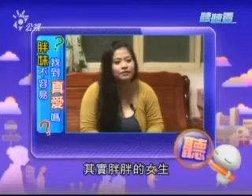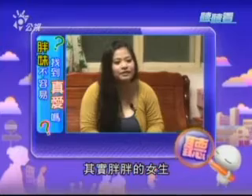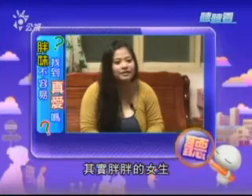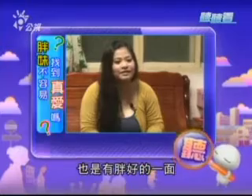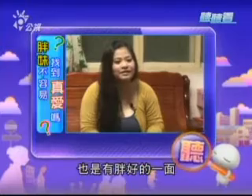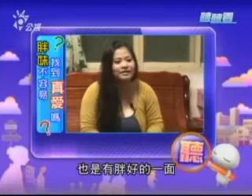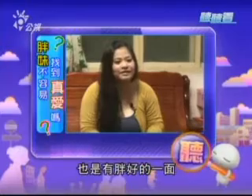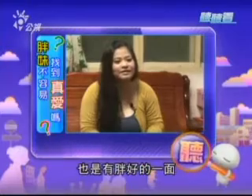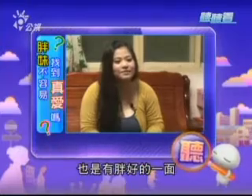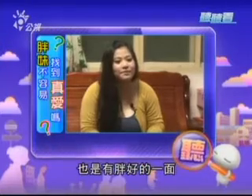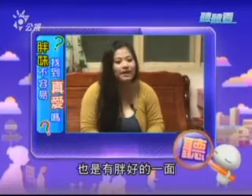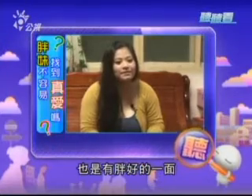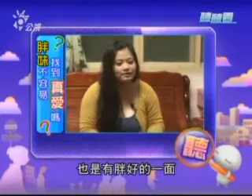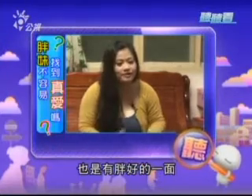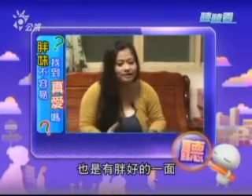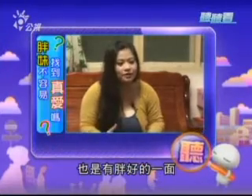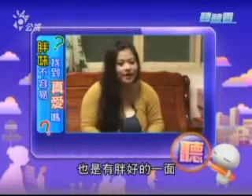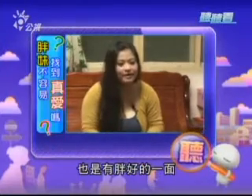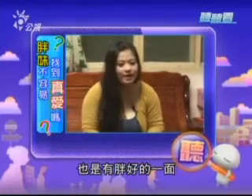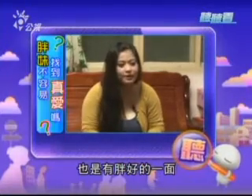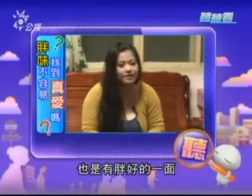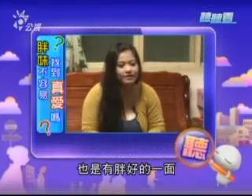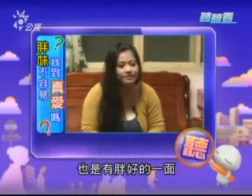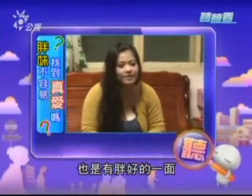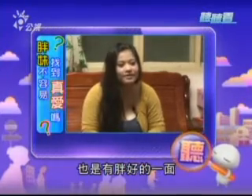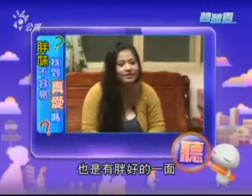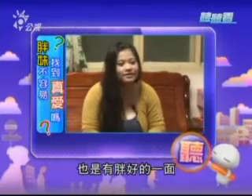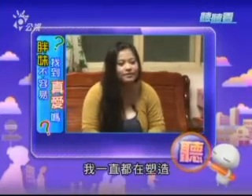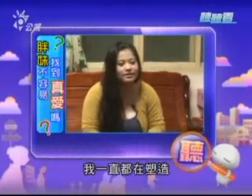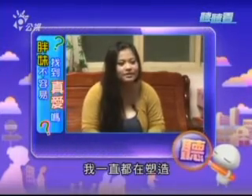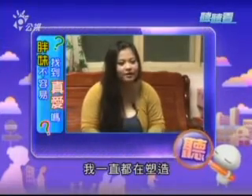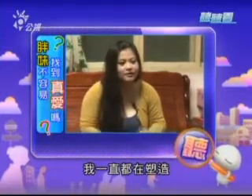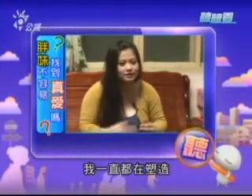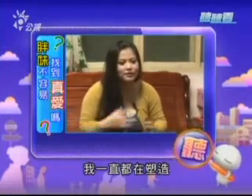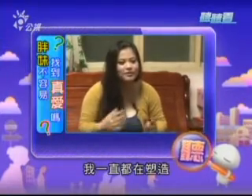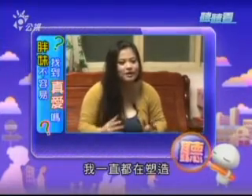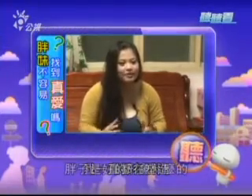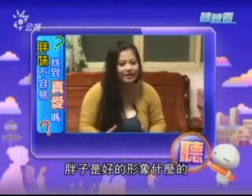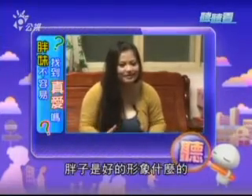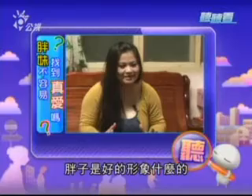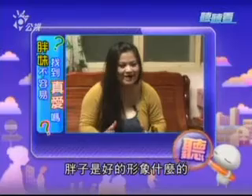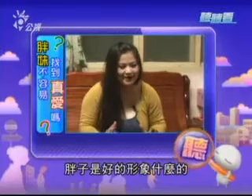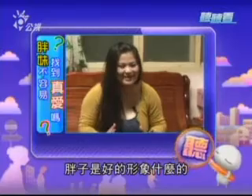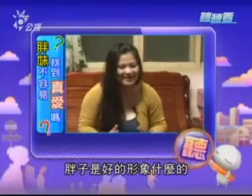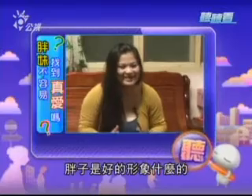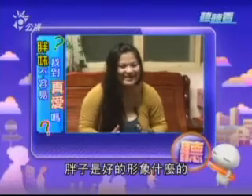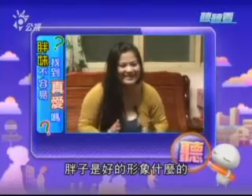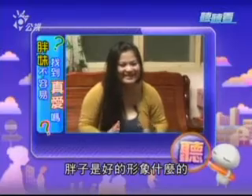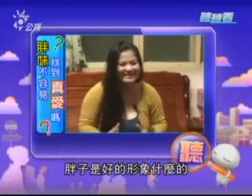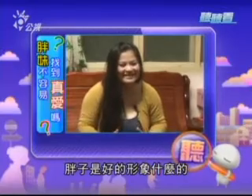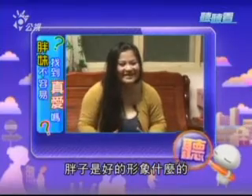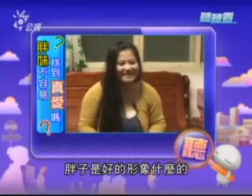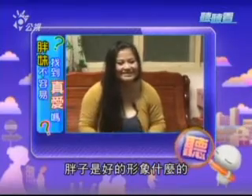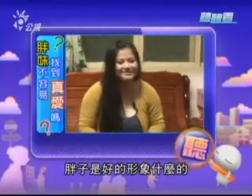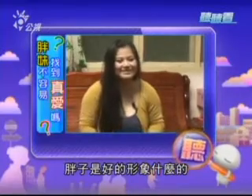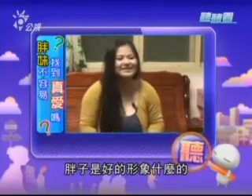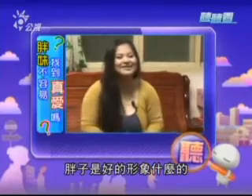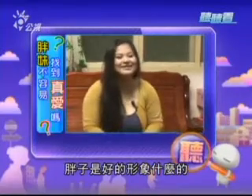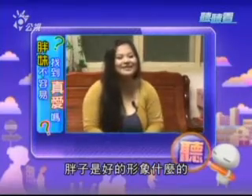生也是有胖好的一面。我一直在就是塑造胖子是好的形象啊什么的，